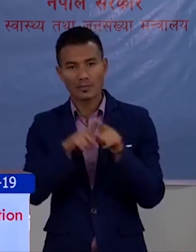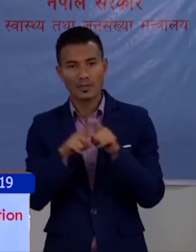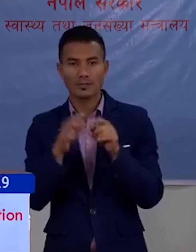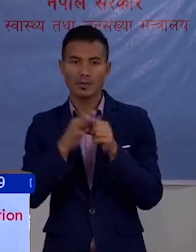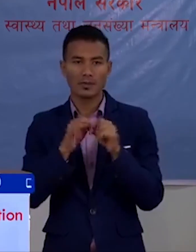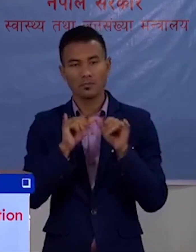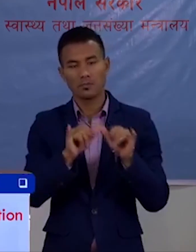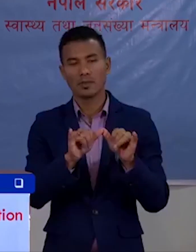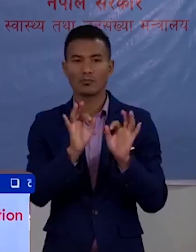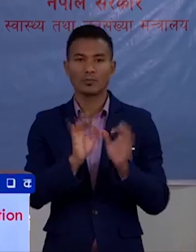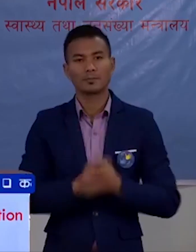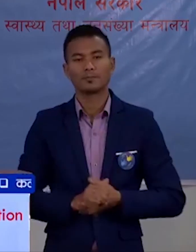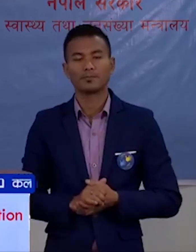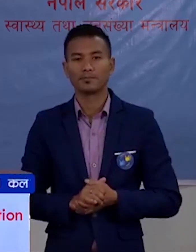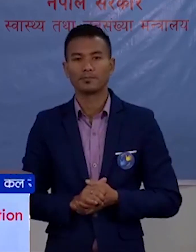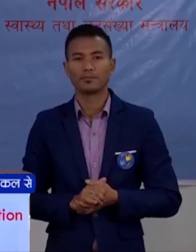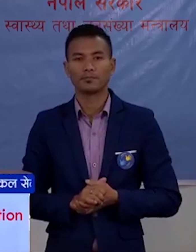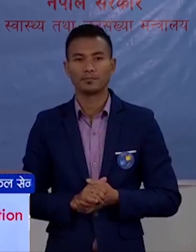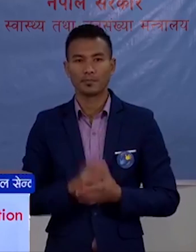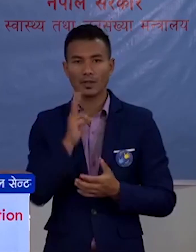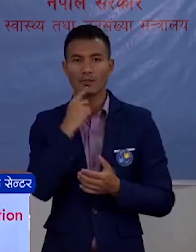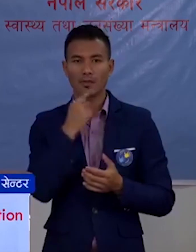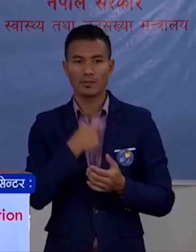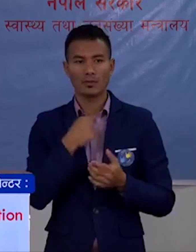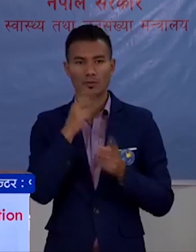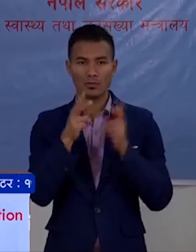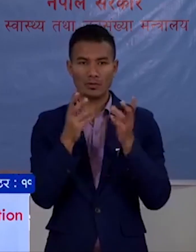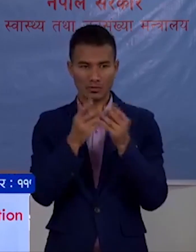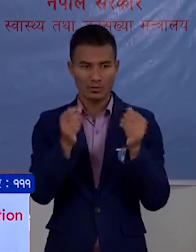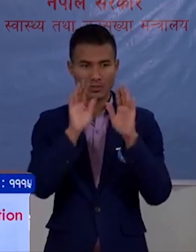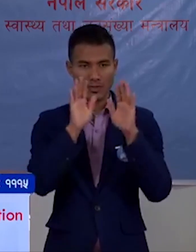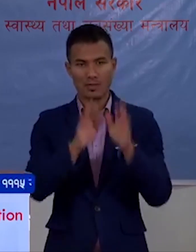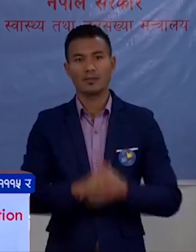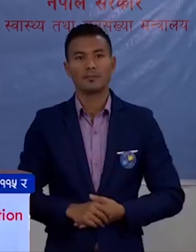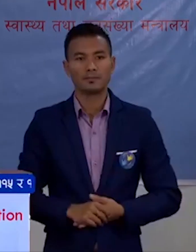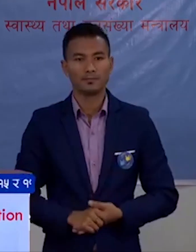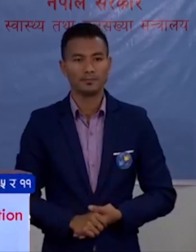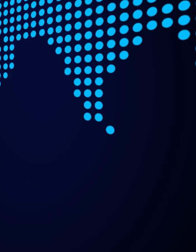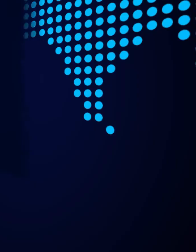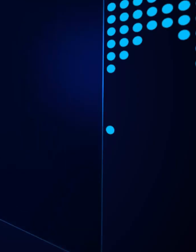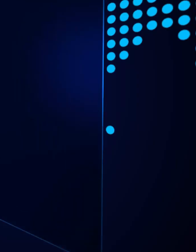व्यवस्थापन मिलाइएको छ। यति भन्दै मेरो यो भनाइ यहीँ टुङ्ग्याउँछु। धन्यवाद।